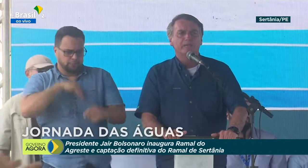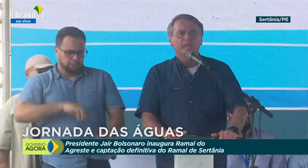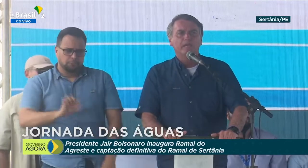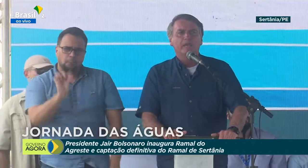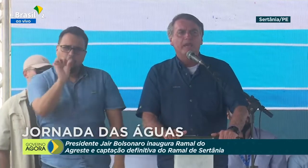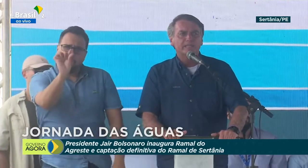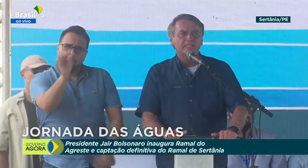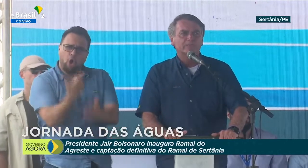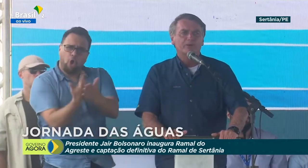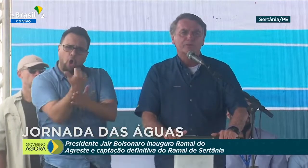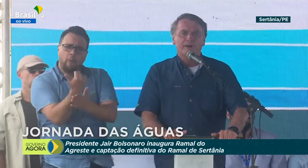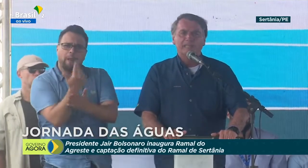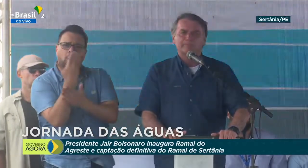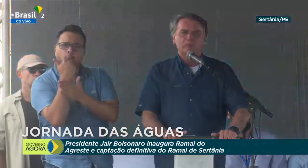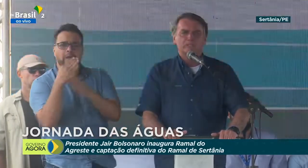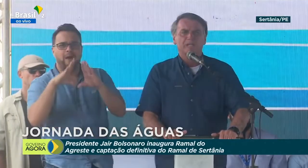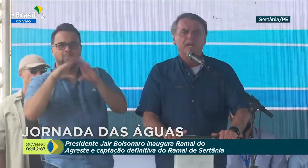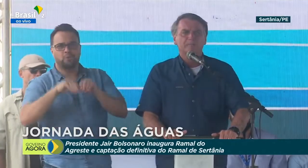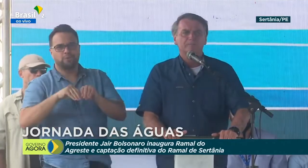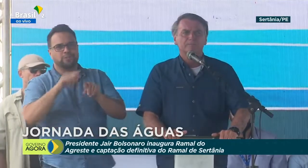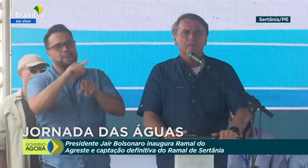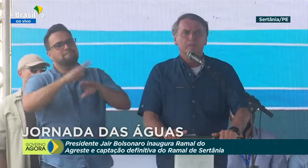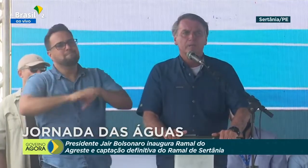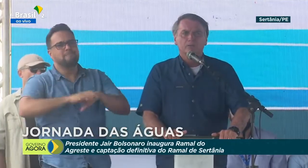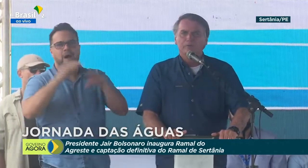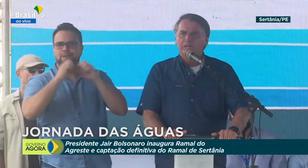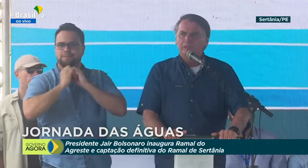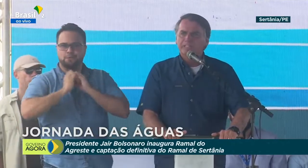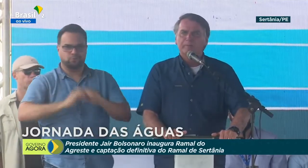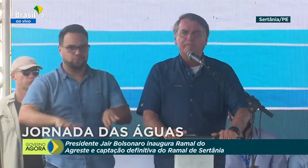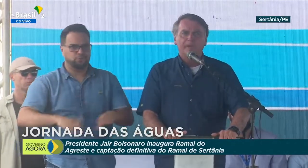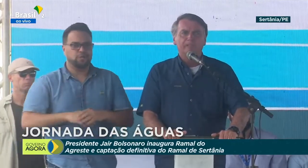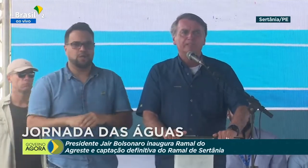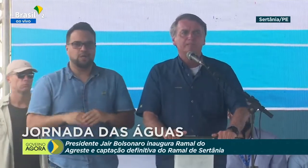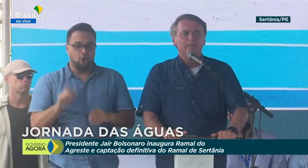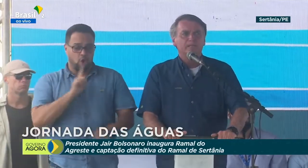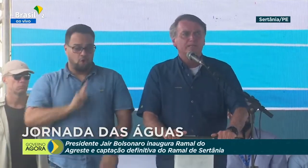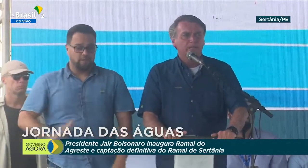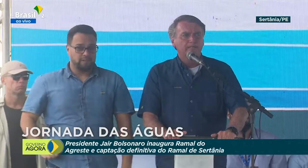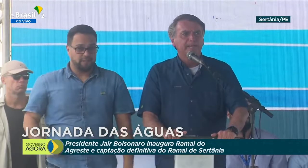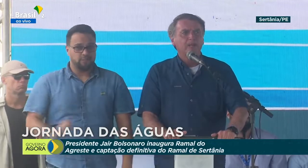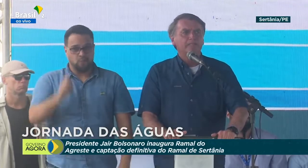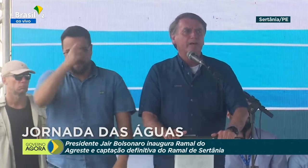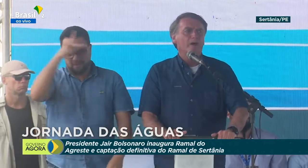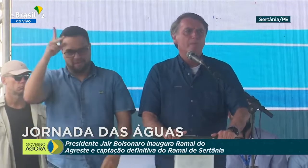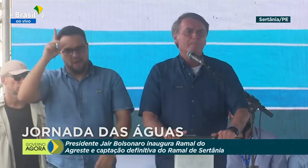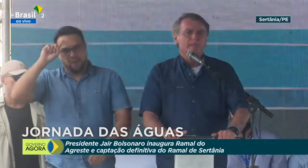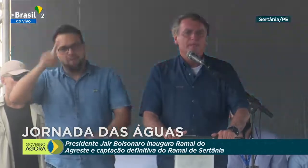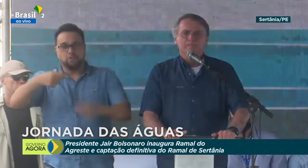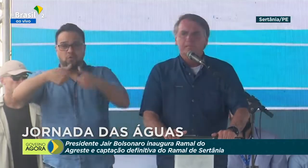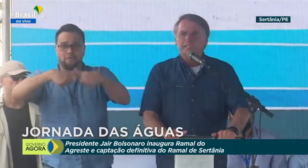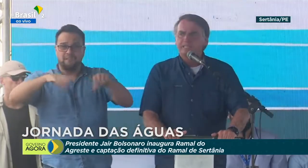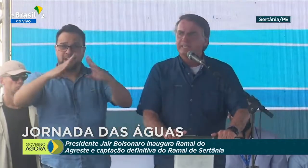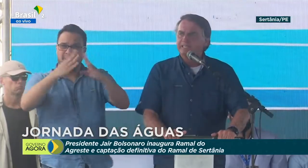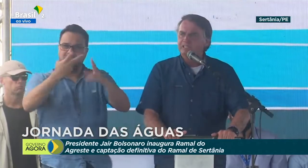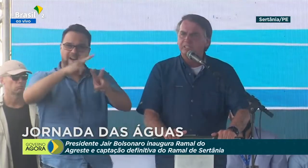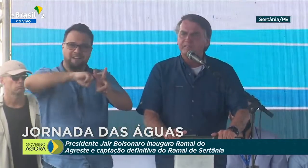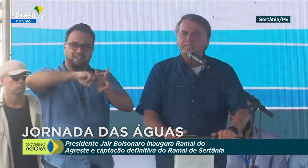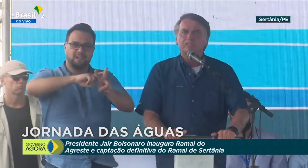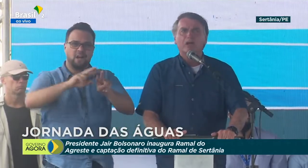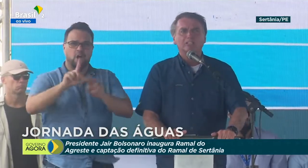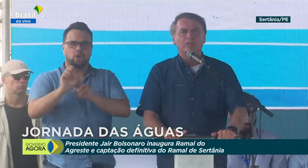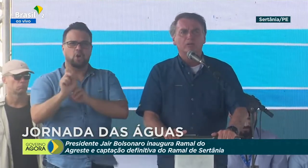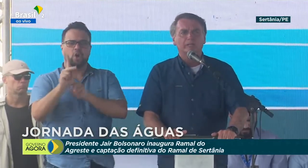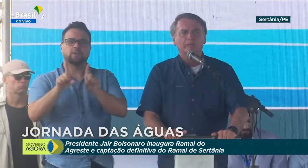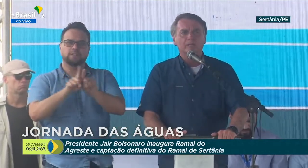noite. Esses foram os mais prejudicados. Governadores e prefeitos decretaram lockdown, medidas